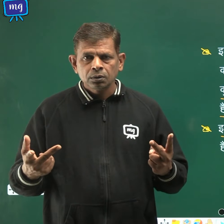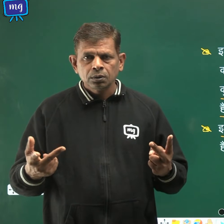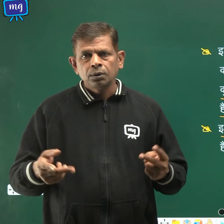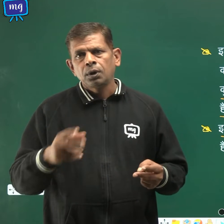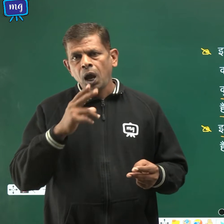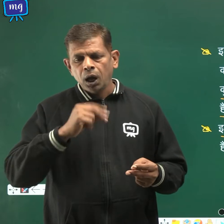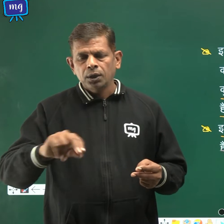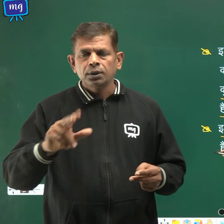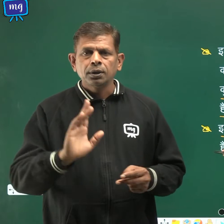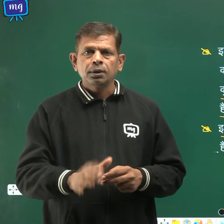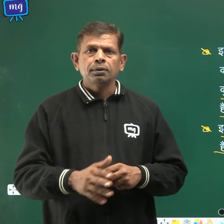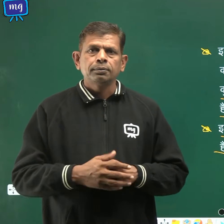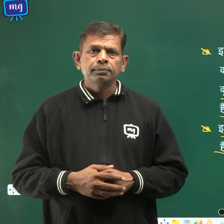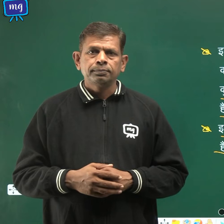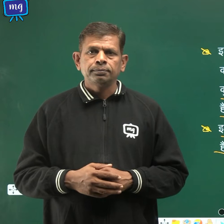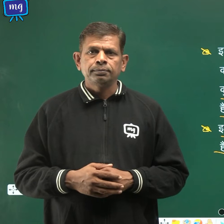कहते हैं।